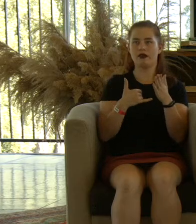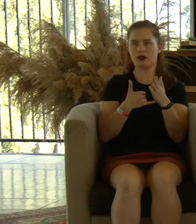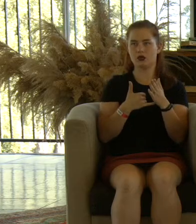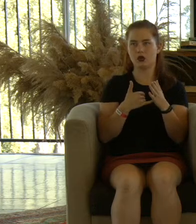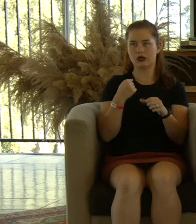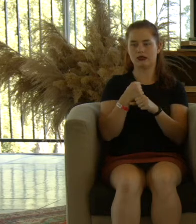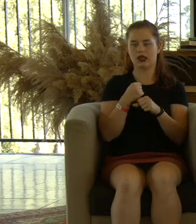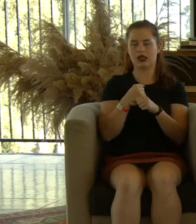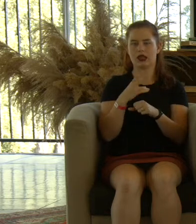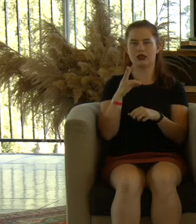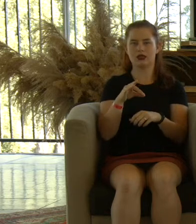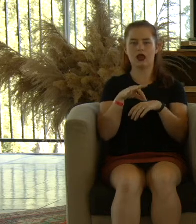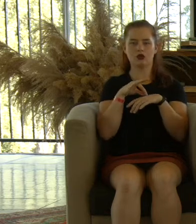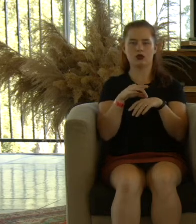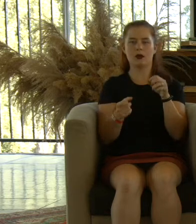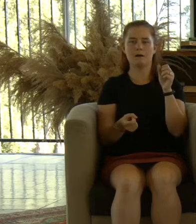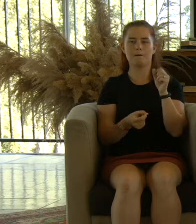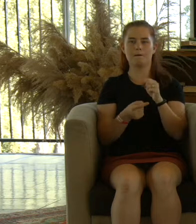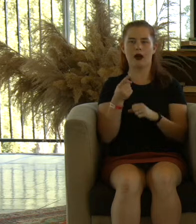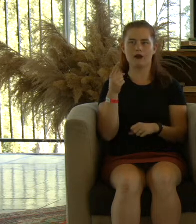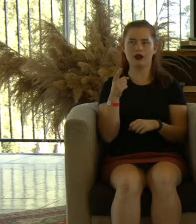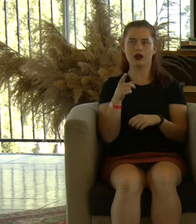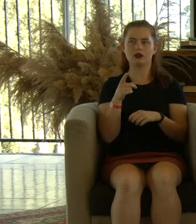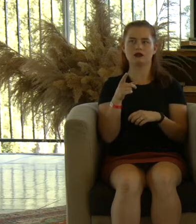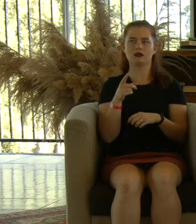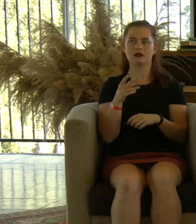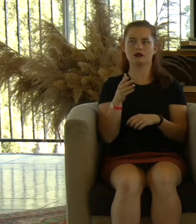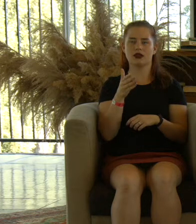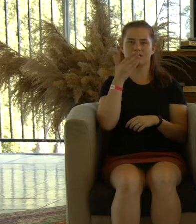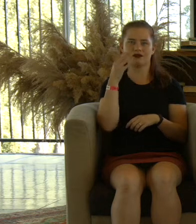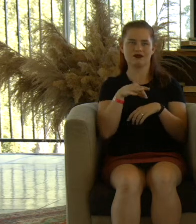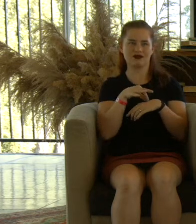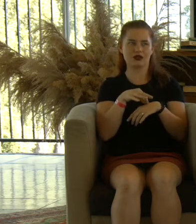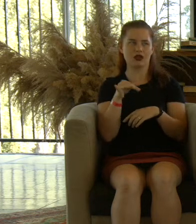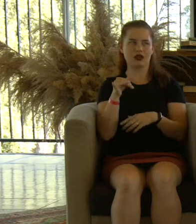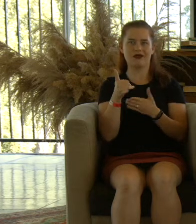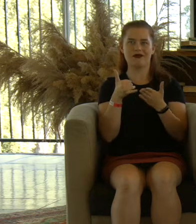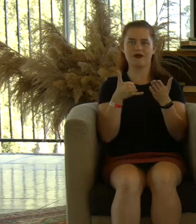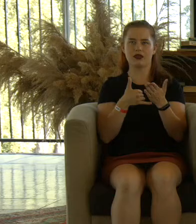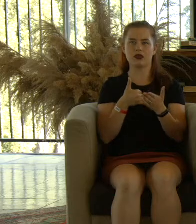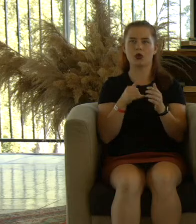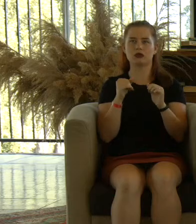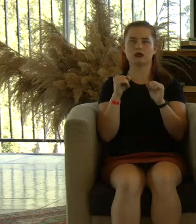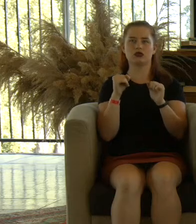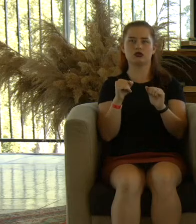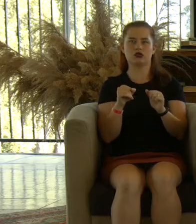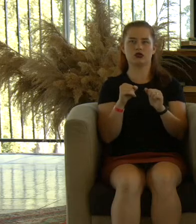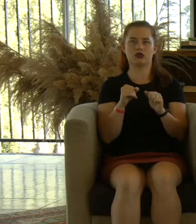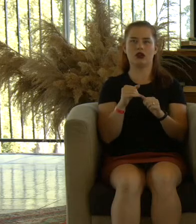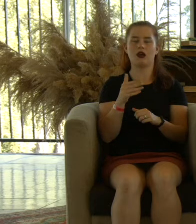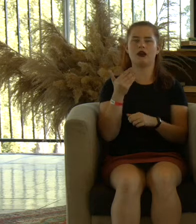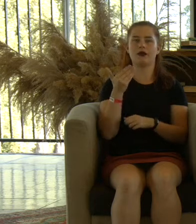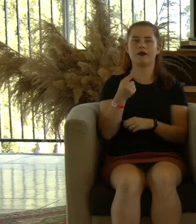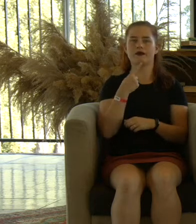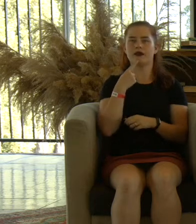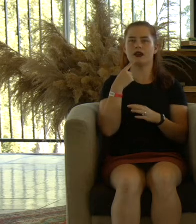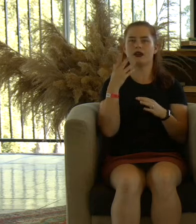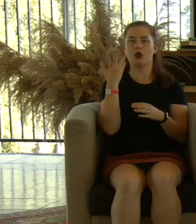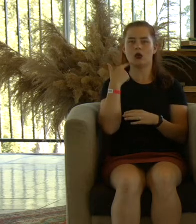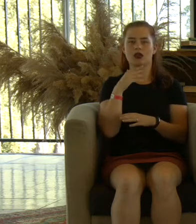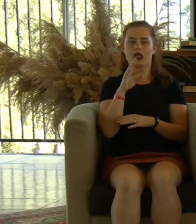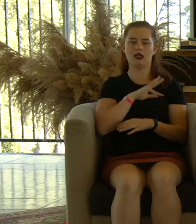шкурке, в нем появляются танины, шкурка отдает, и вино естественным образом защищено. Вы когда не